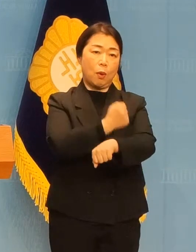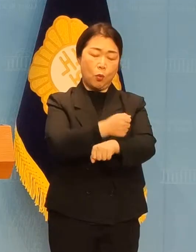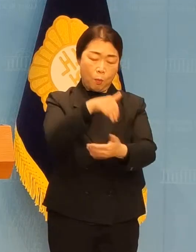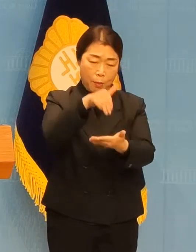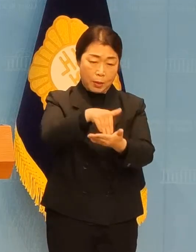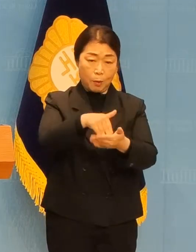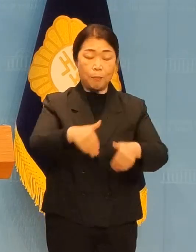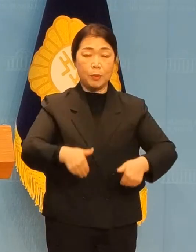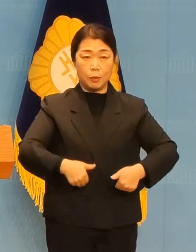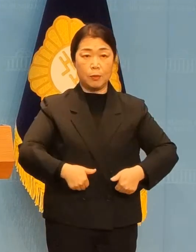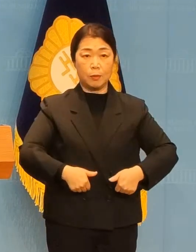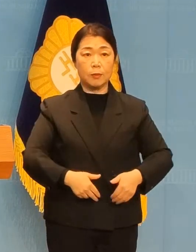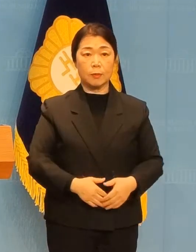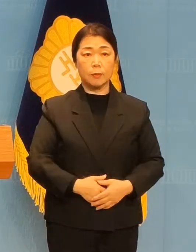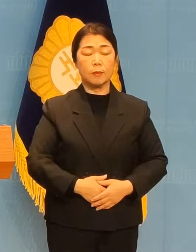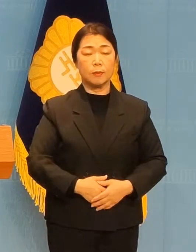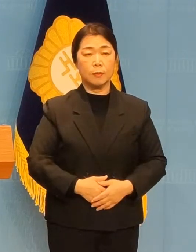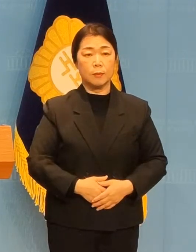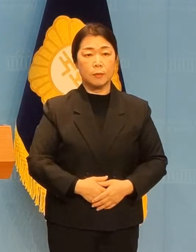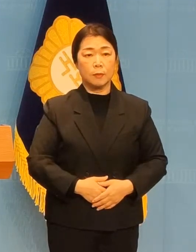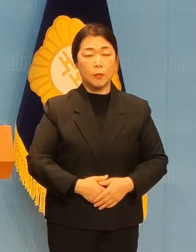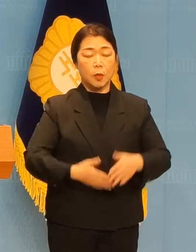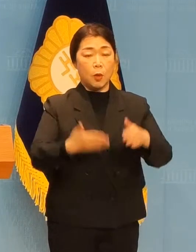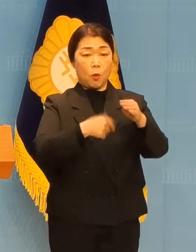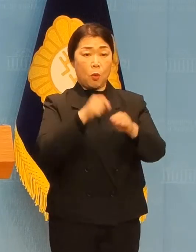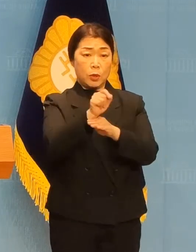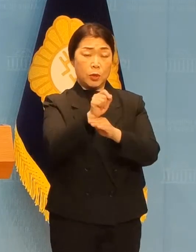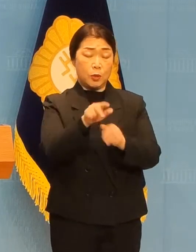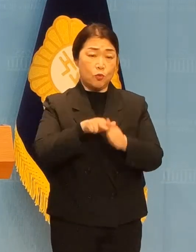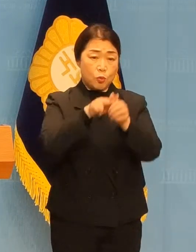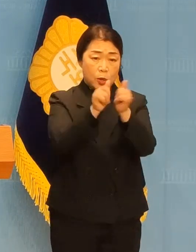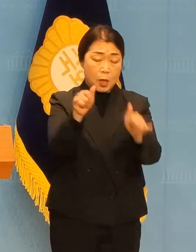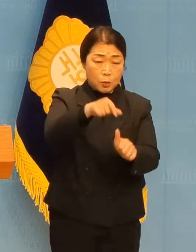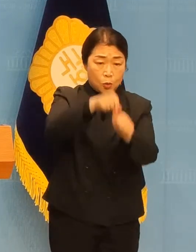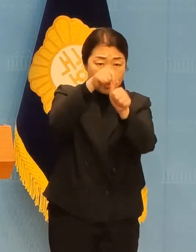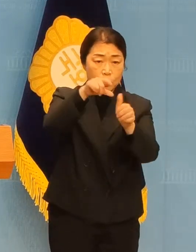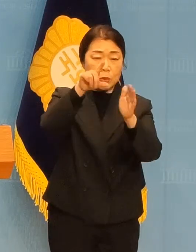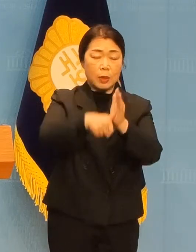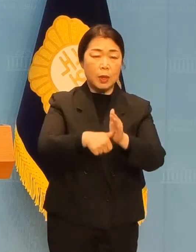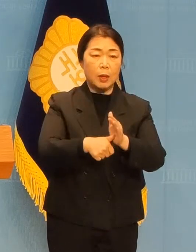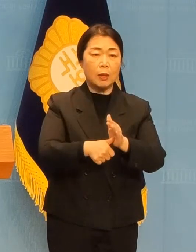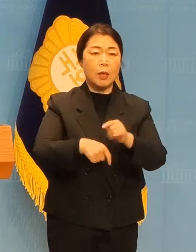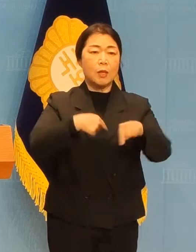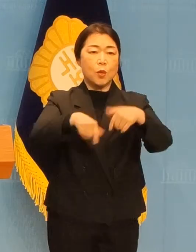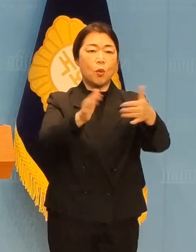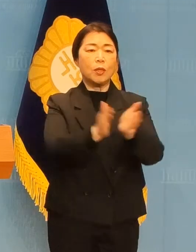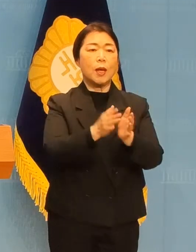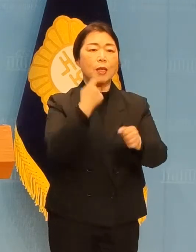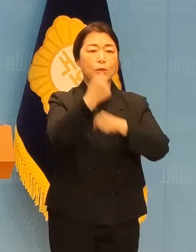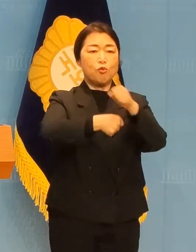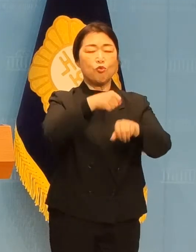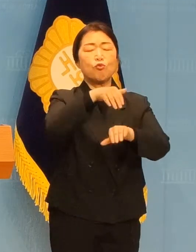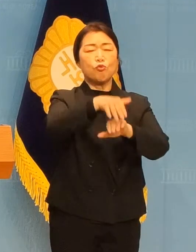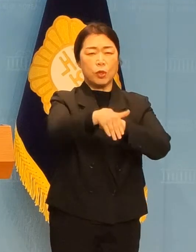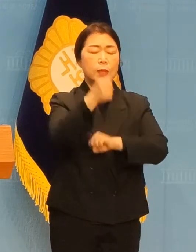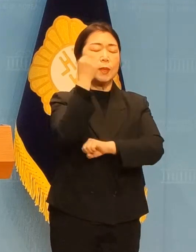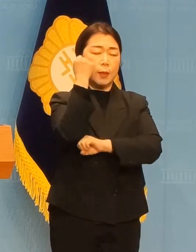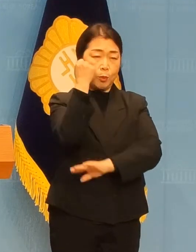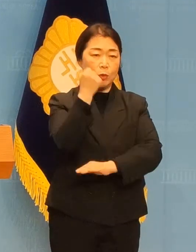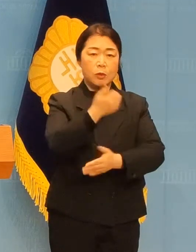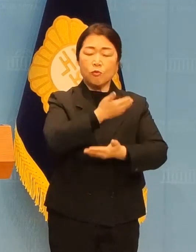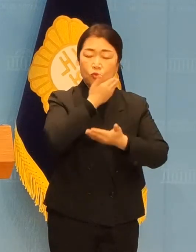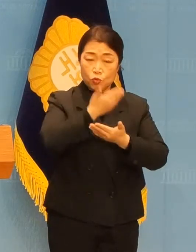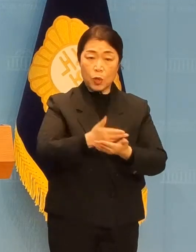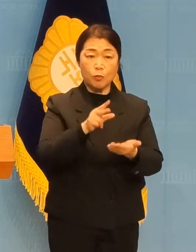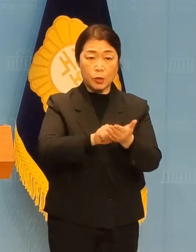할 것입니다. 공직 후보자 선출 과정은 정당 민주주의의 핵심 가치입니다.